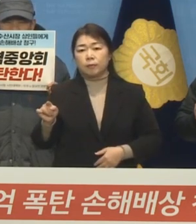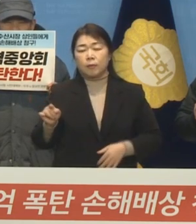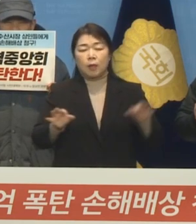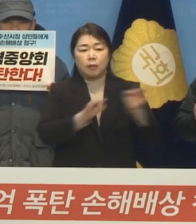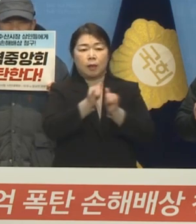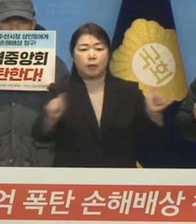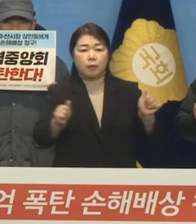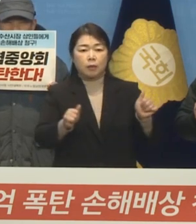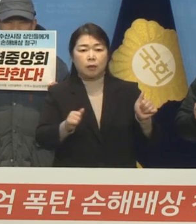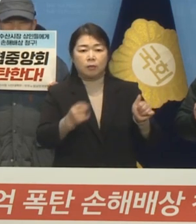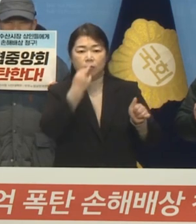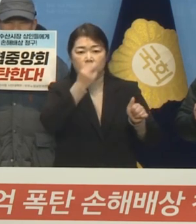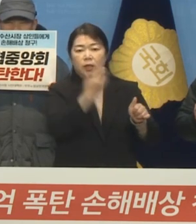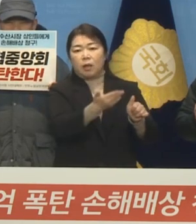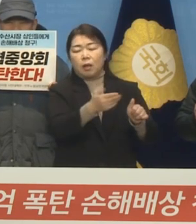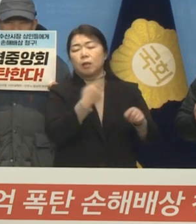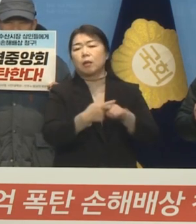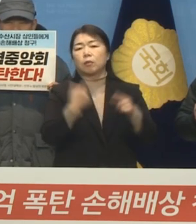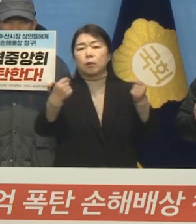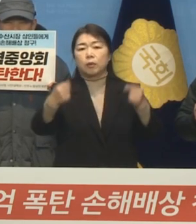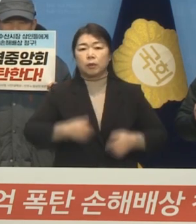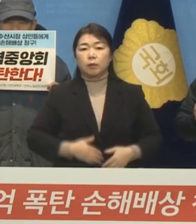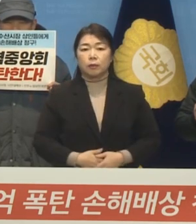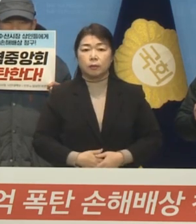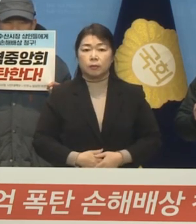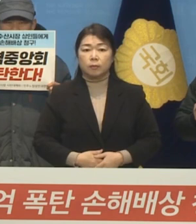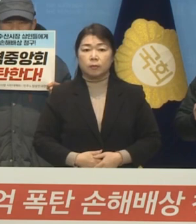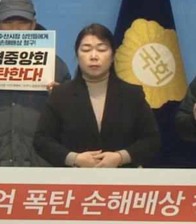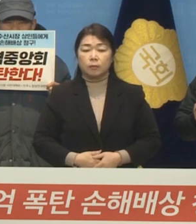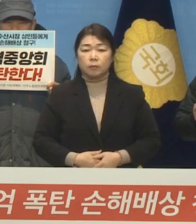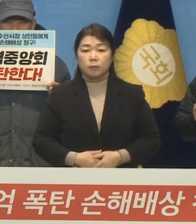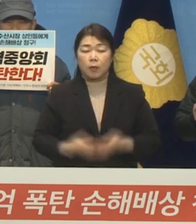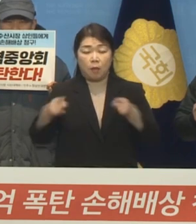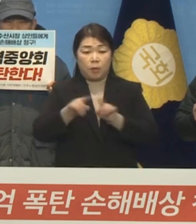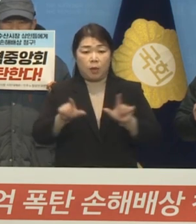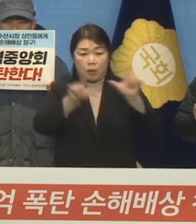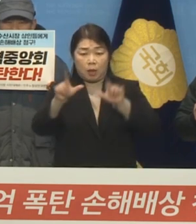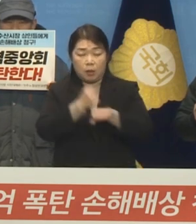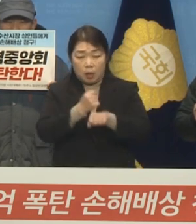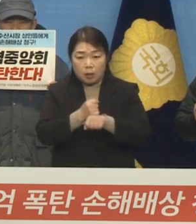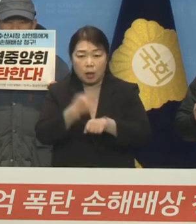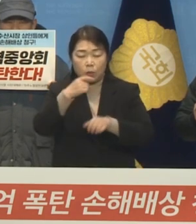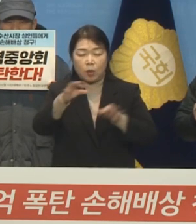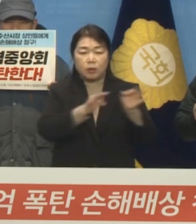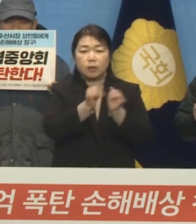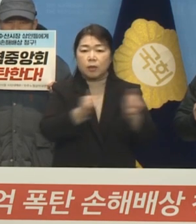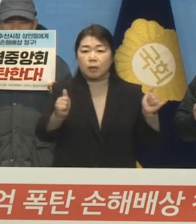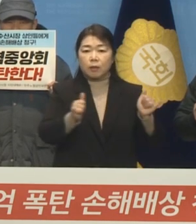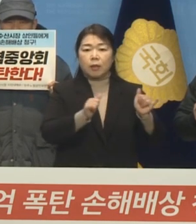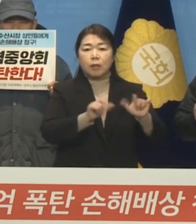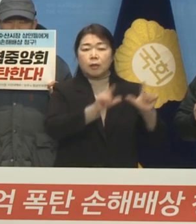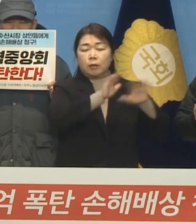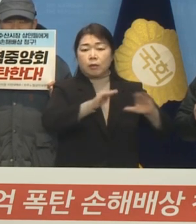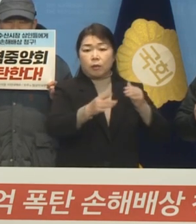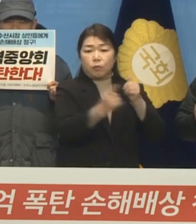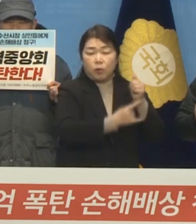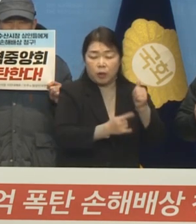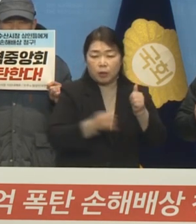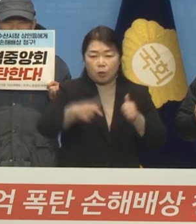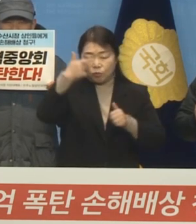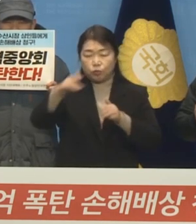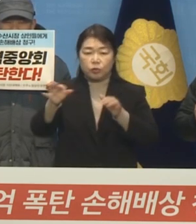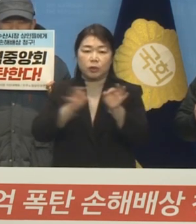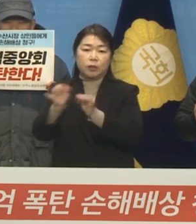상인들의 목숨까지 내놓으라고 하는 것입니다. 함께 살자 노량진 수산시장 시민대책위원회와 구시장